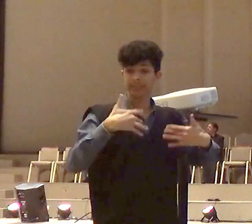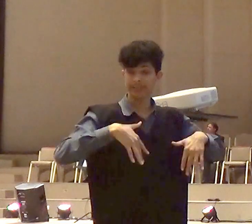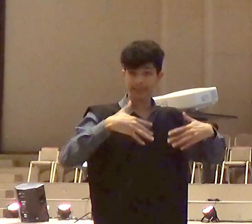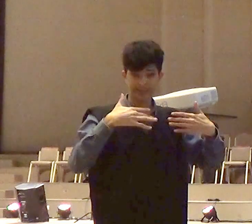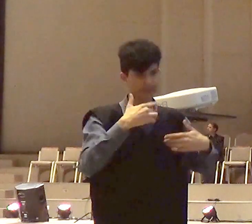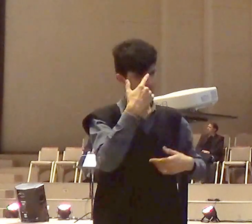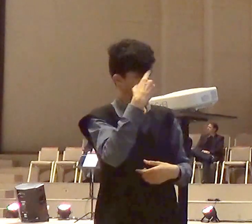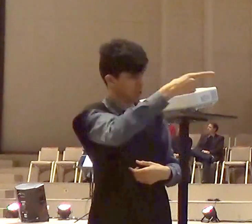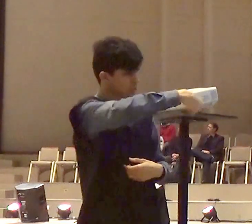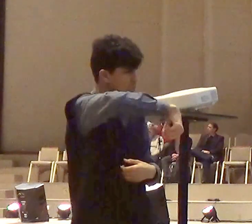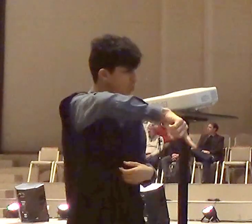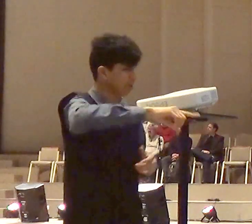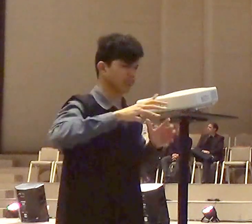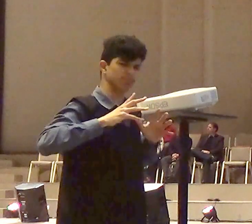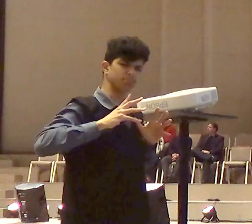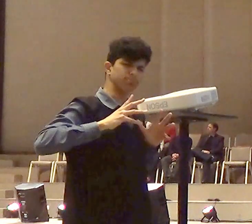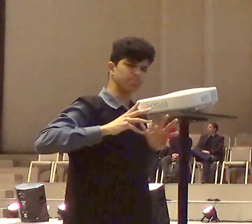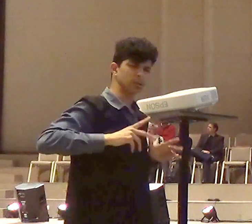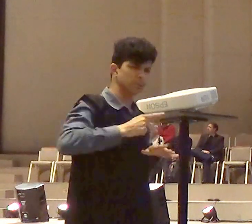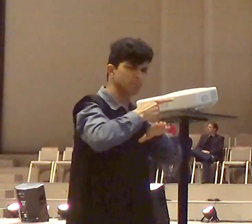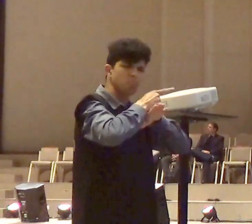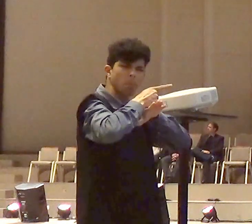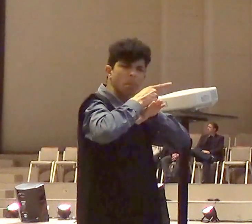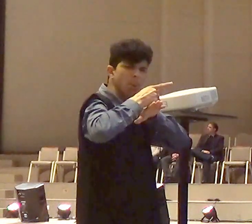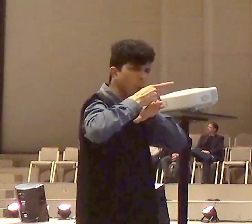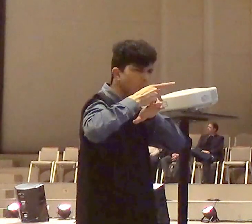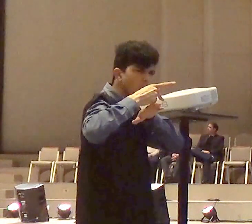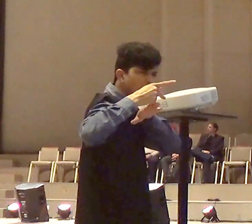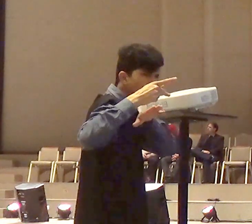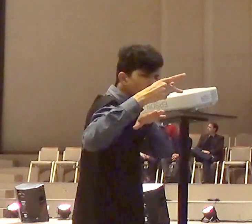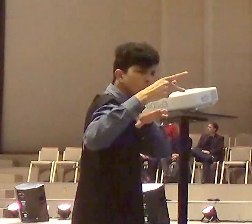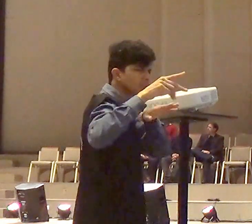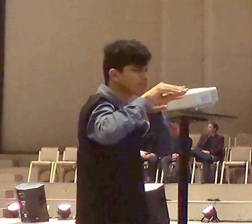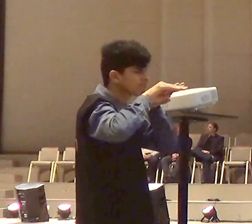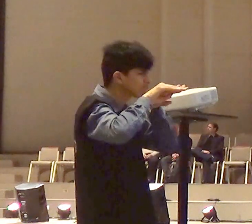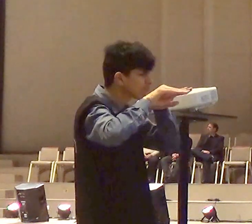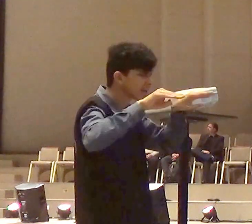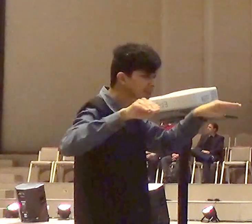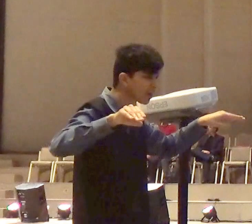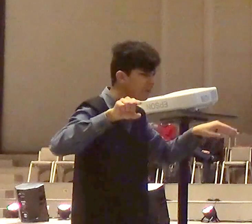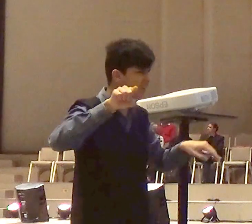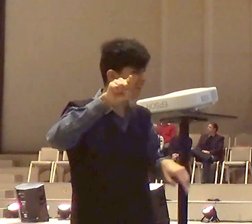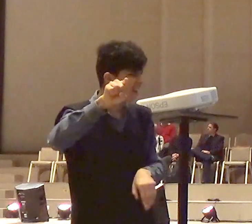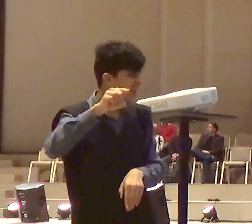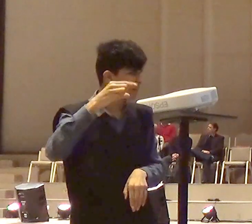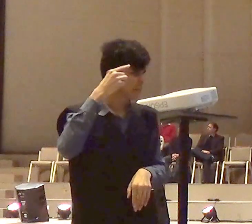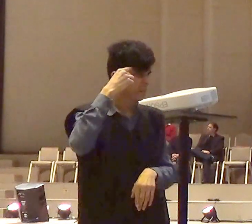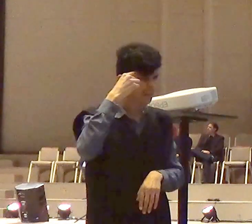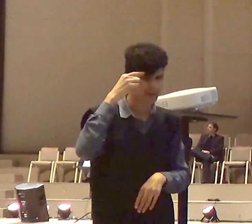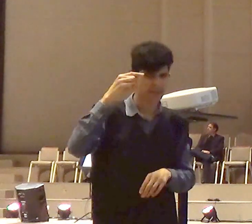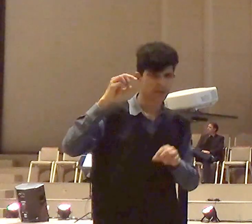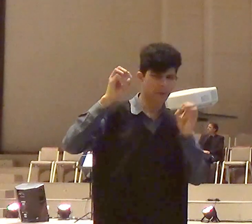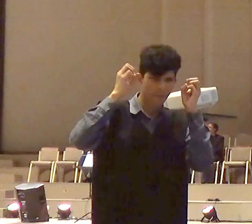santos Todos nós temos a mesma unção que Moisés